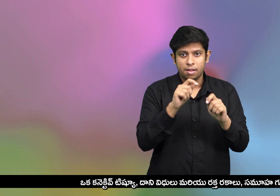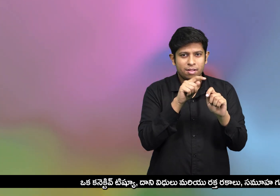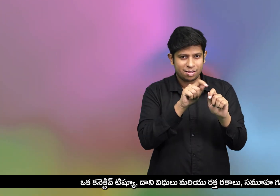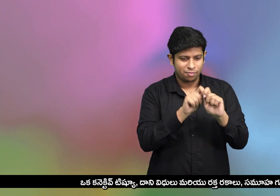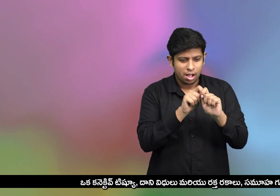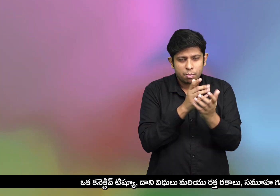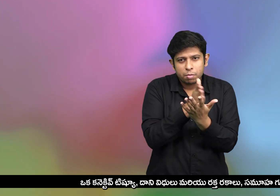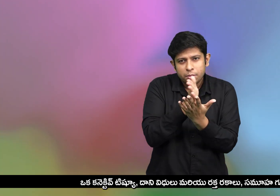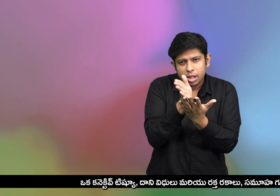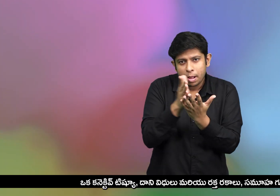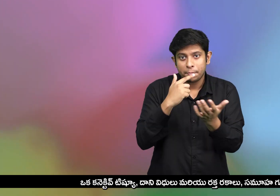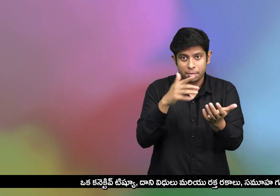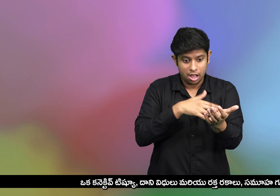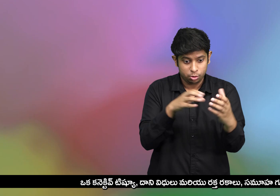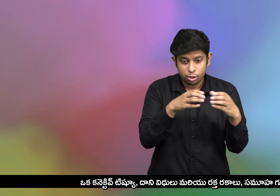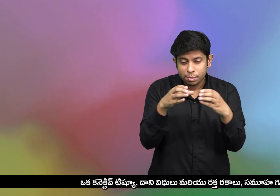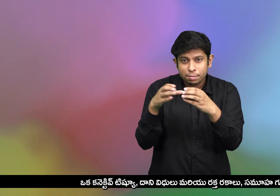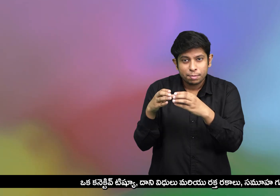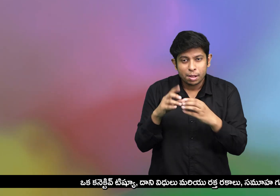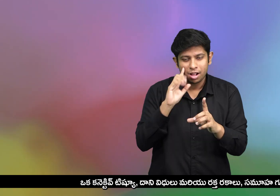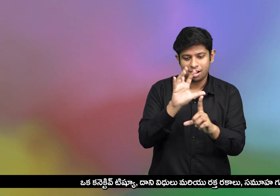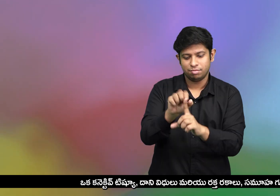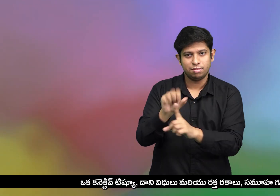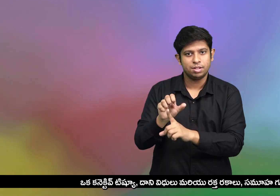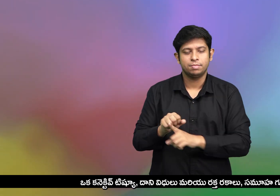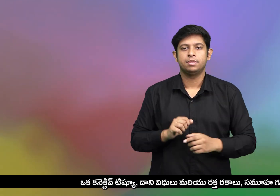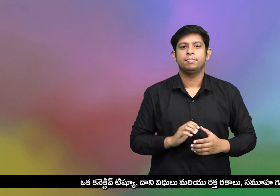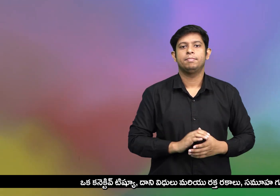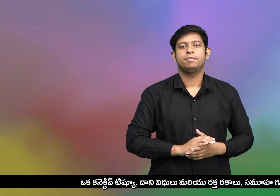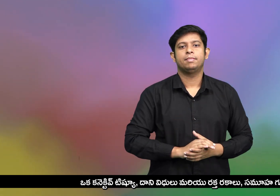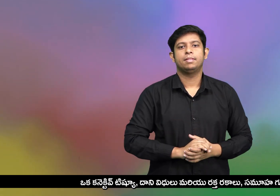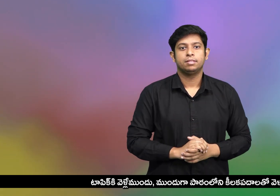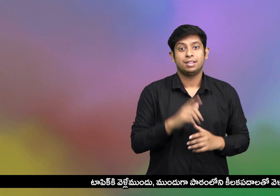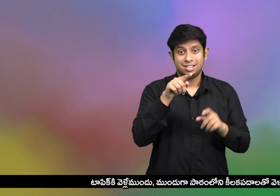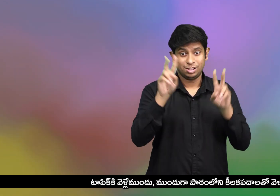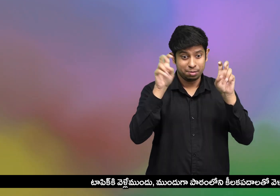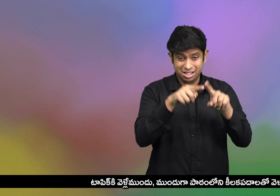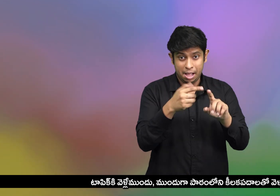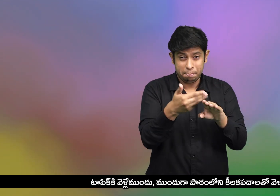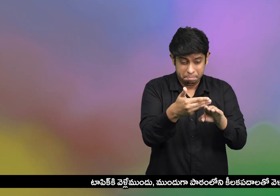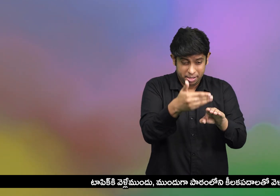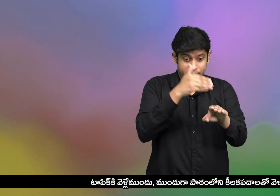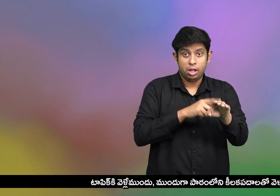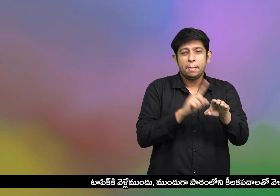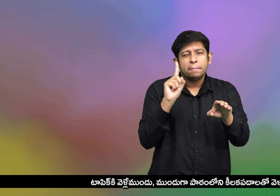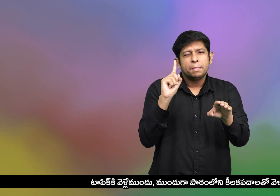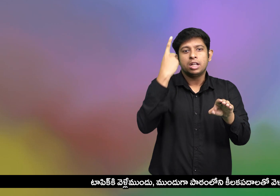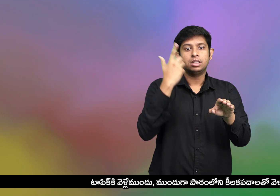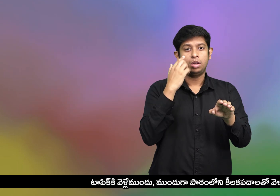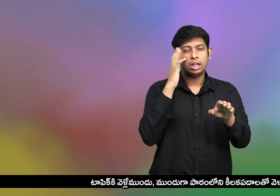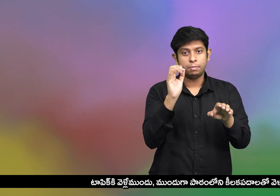టిష్యూ, దాని విధులు మరియు రక్త రకాలు, సమూహ గుర్తింపు. టాపిక్కి వెళ్లే